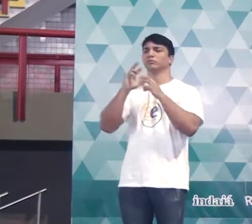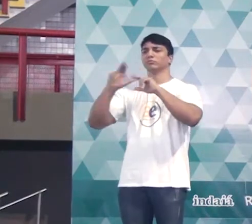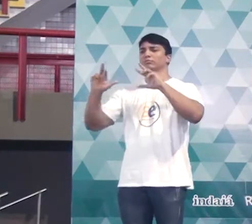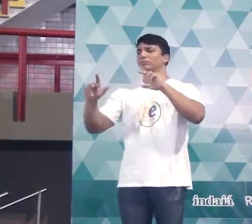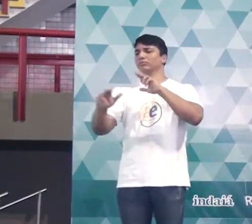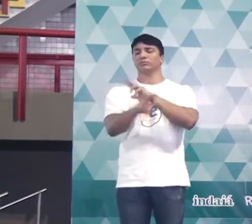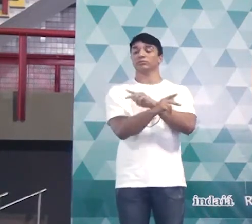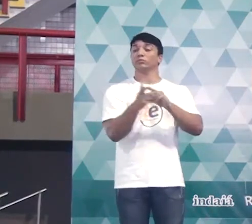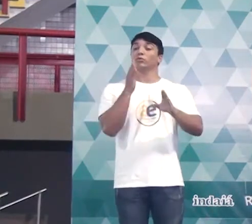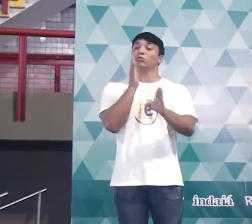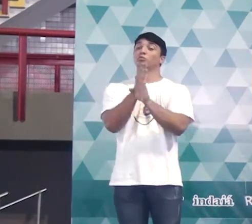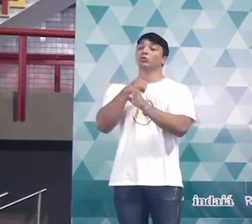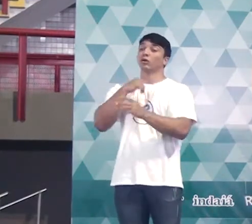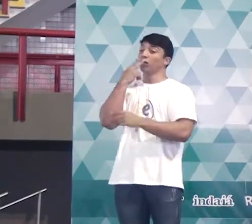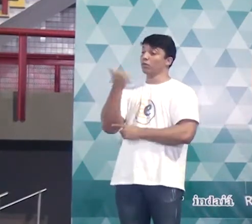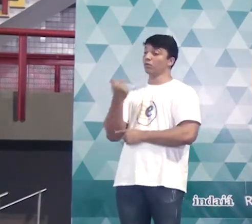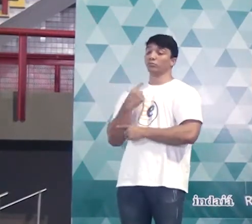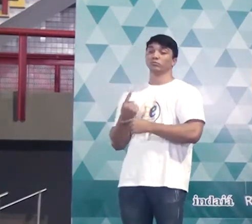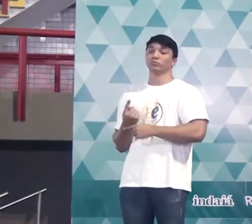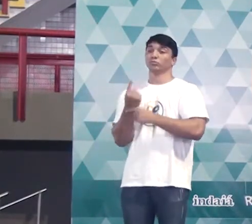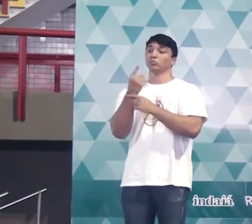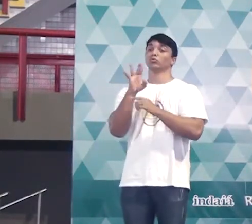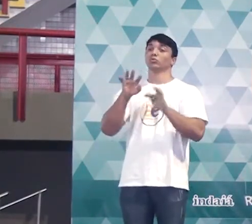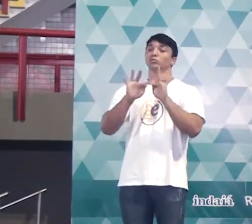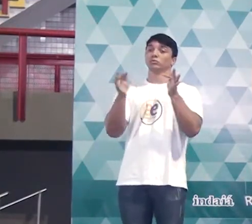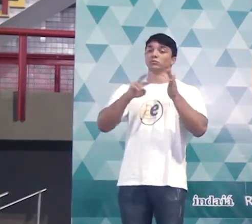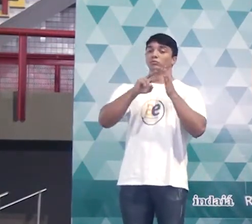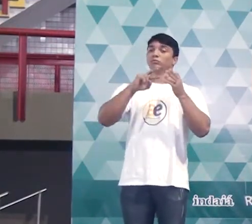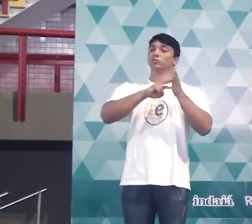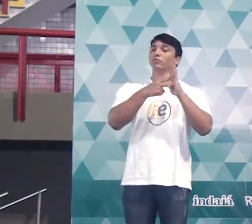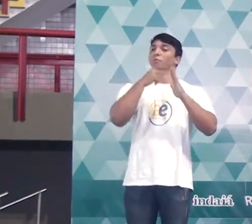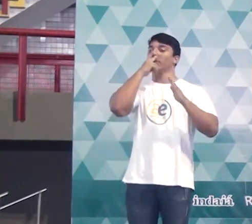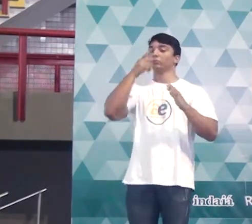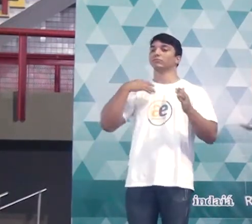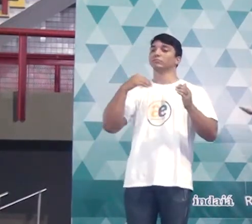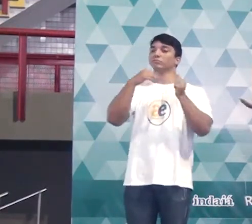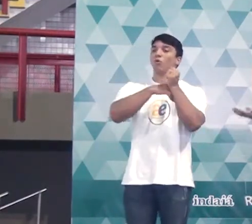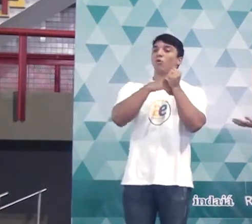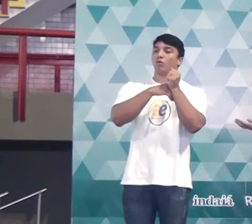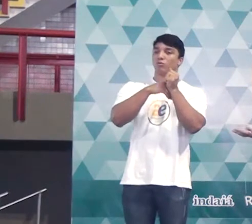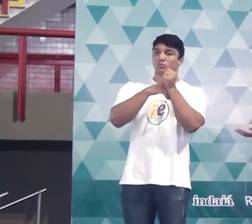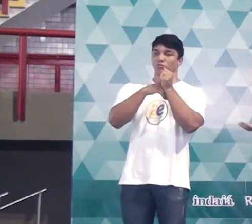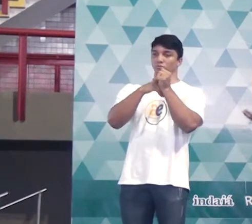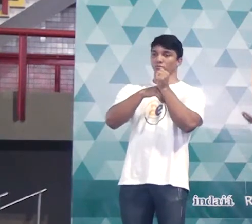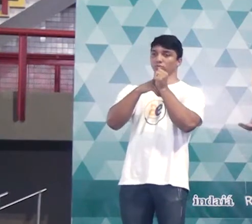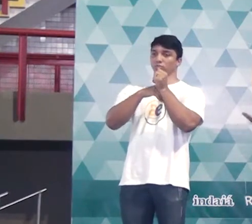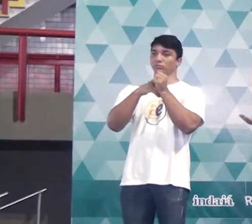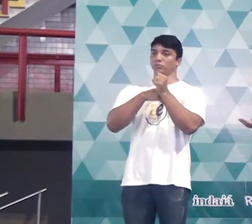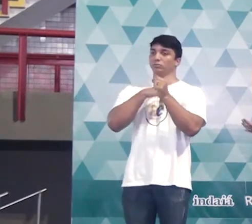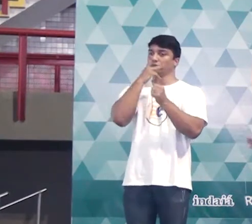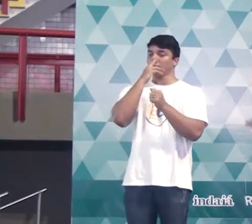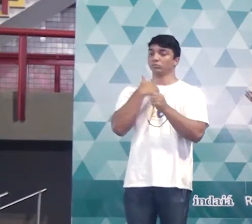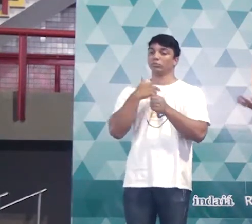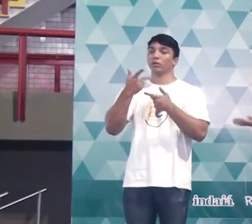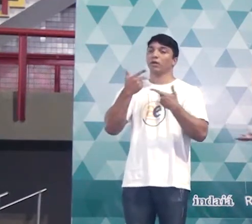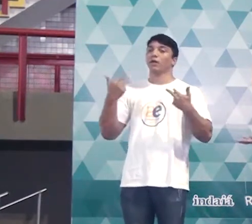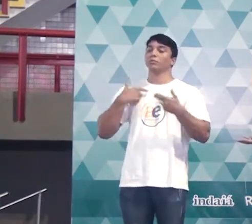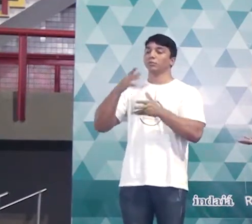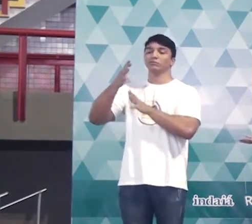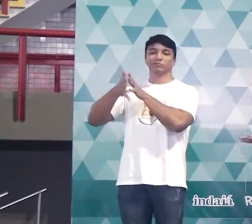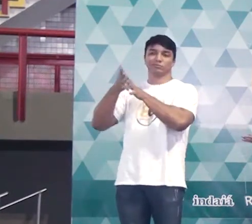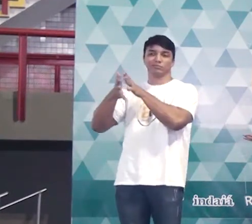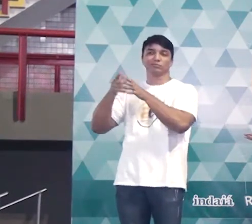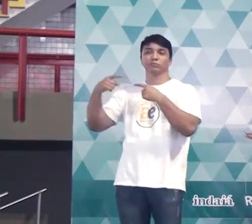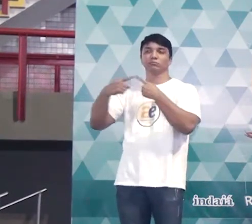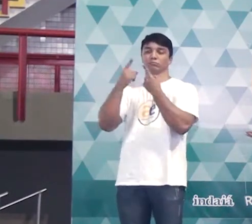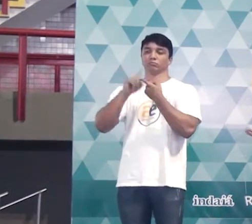comunidade. Porque o que é a língua senão um código? O que é isso que o meu amigo aqui ao lado está fazendo senão um